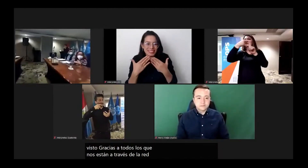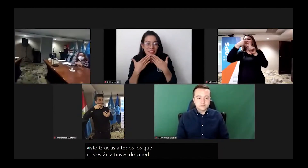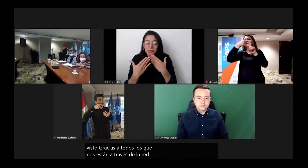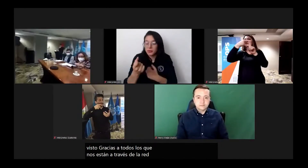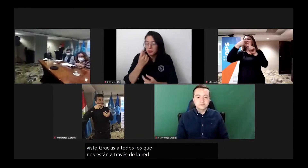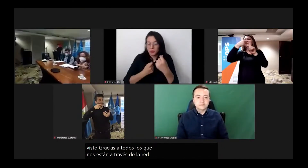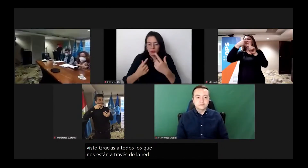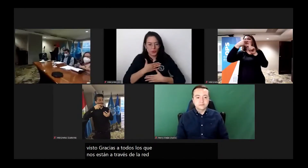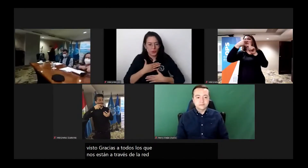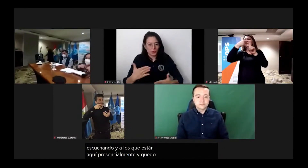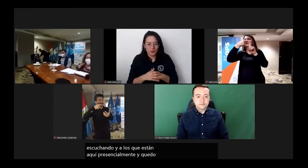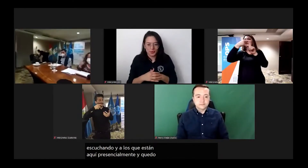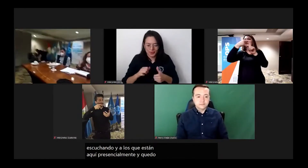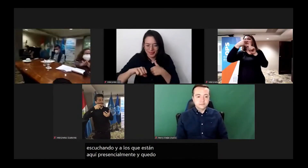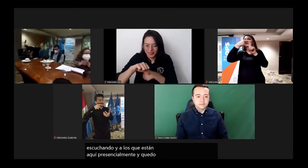Muchas gracias.